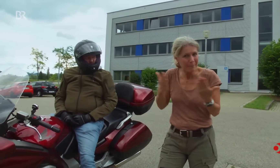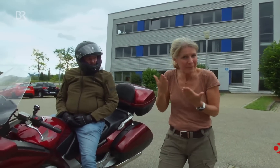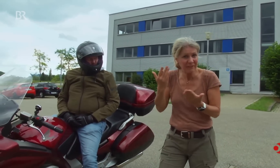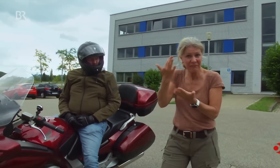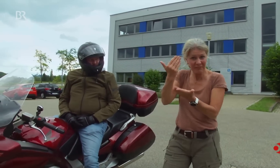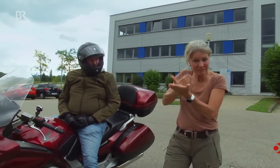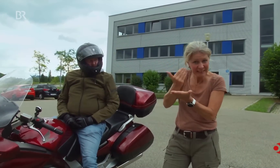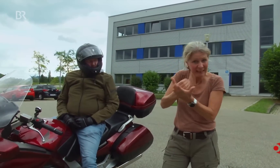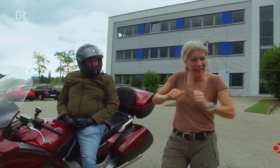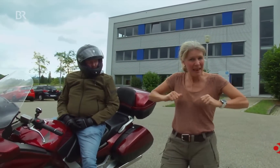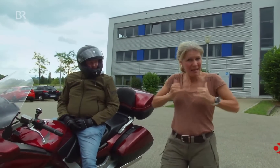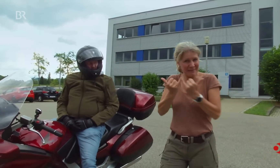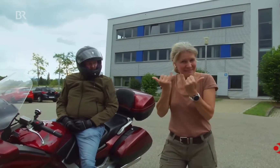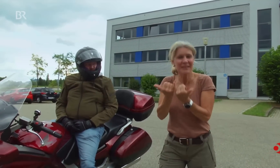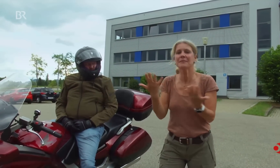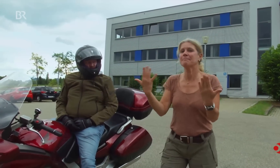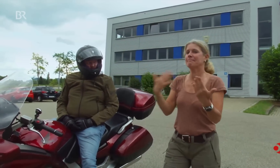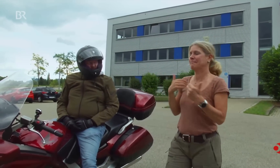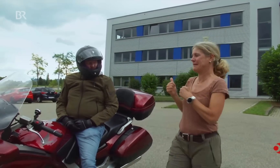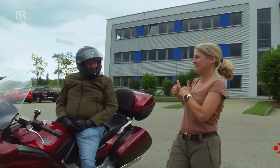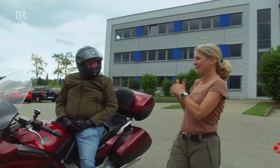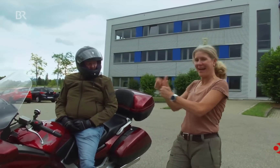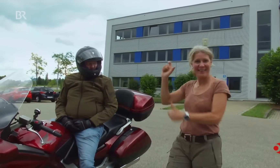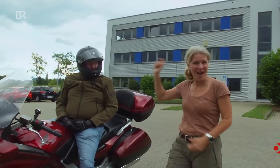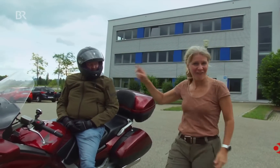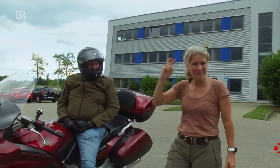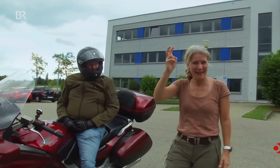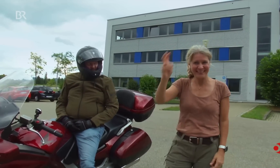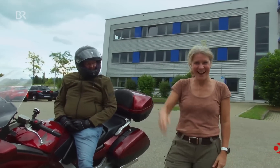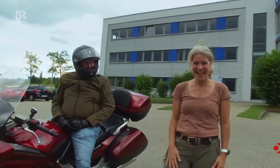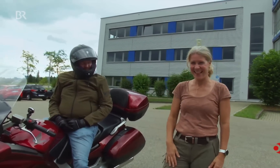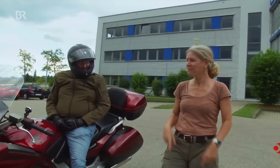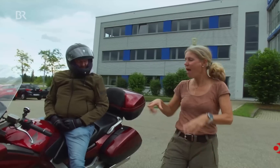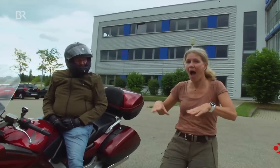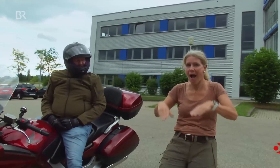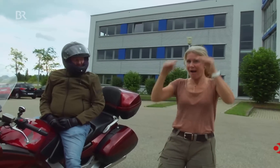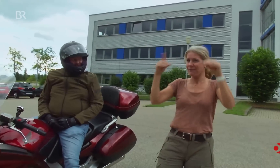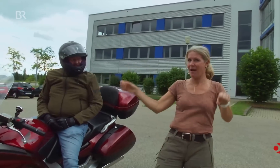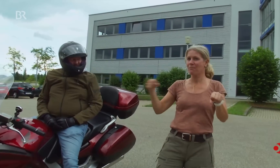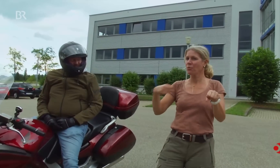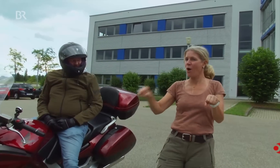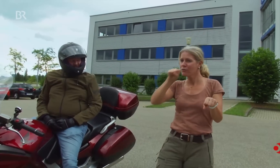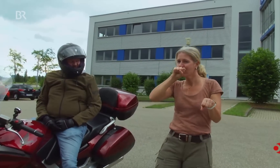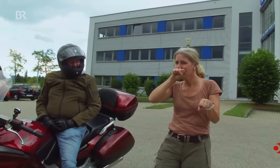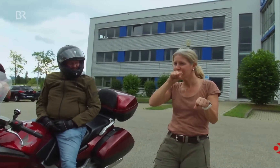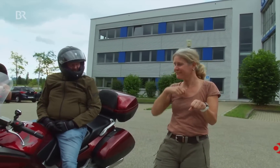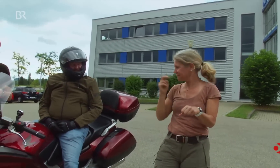damit ihr Leben bestreiten. Heute begleiten wir Pascal. Wir starten mit seiner Leidenschaft für Motorräder und ich bin schon